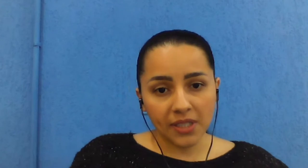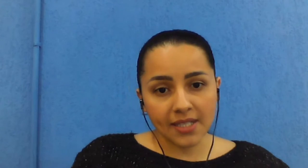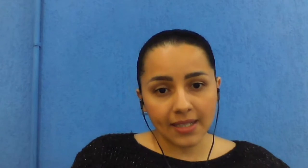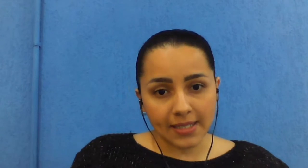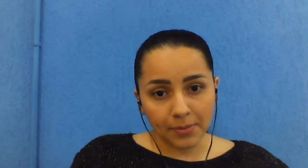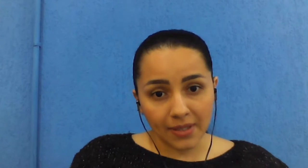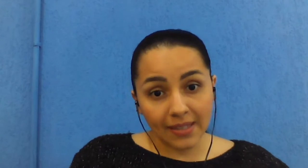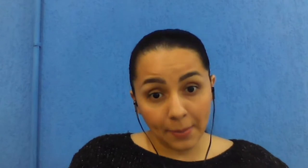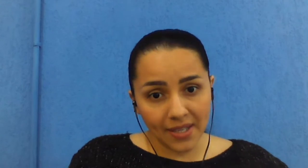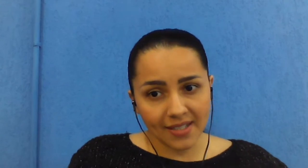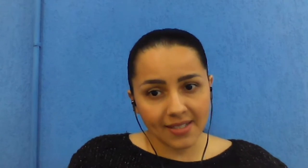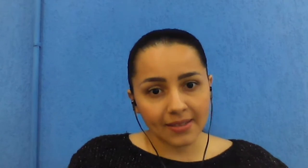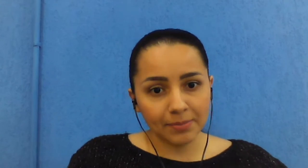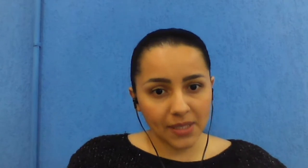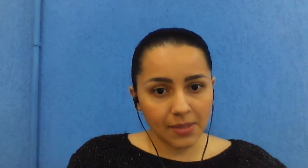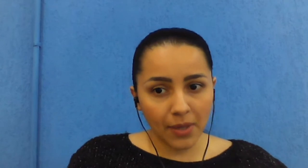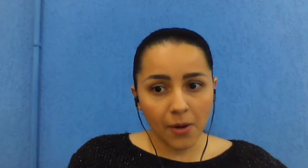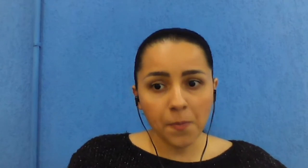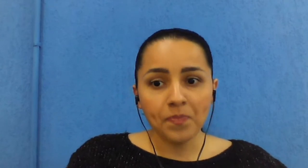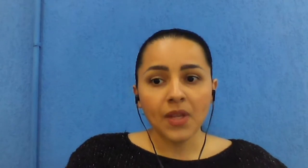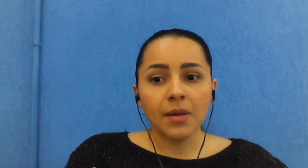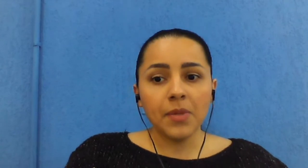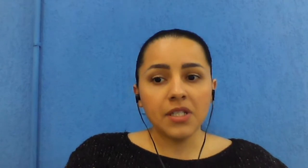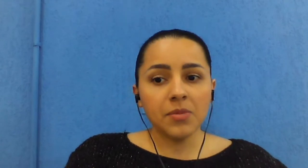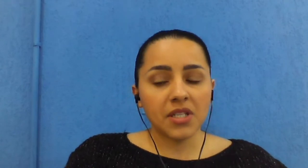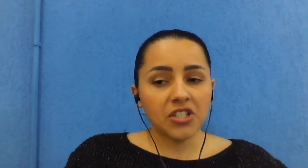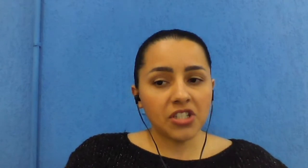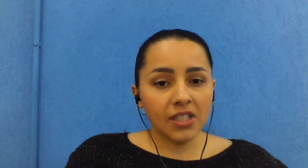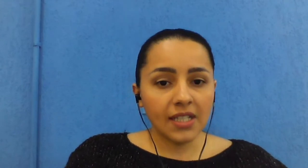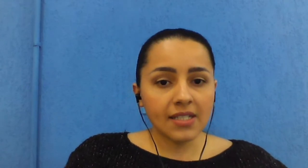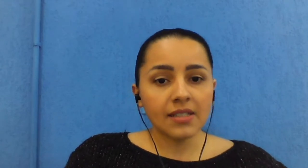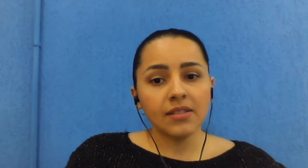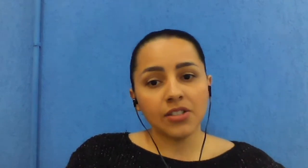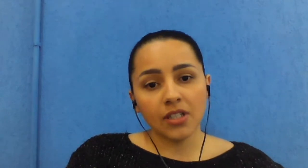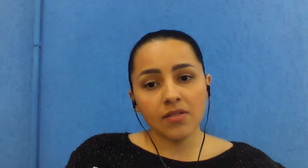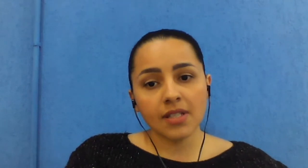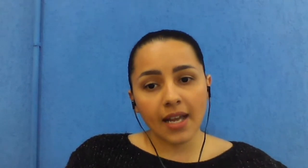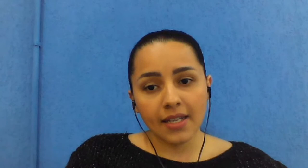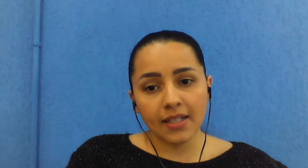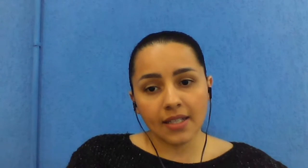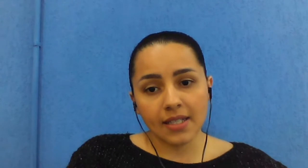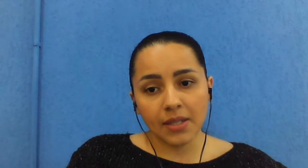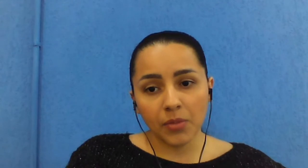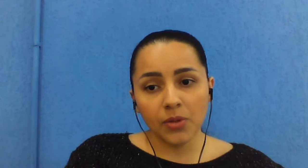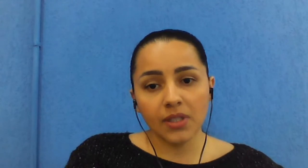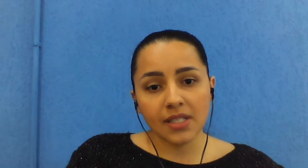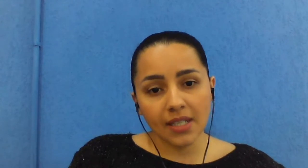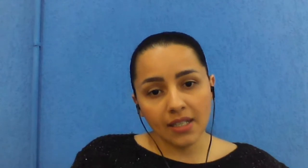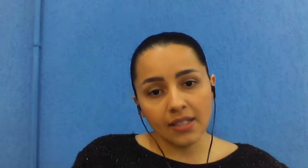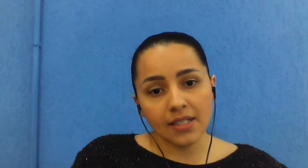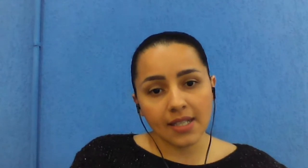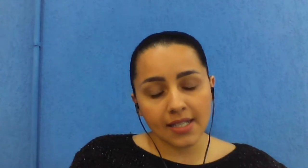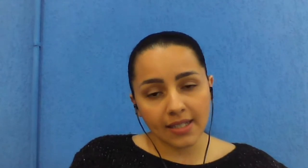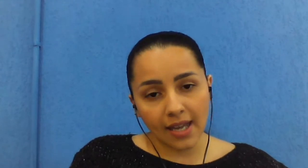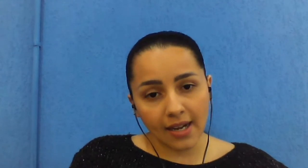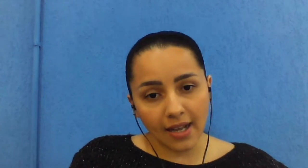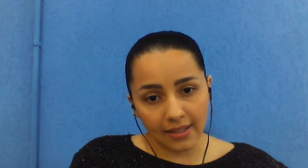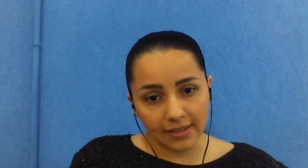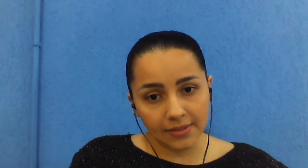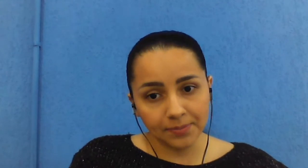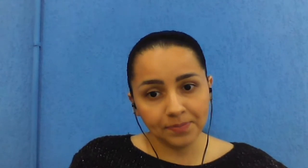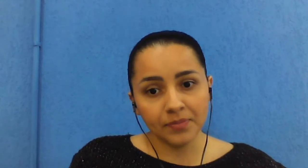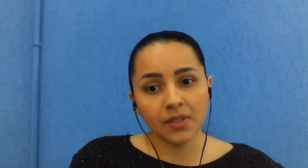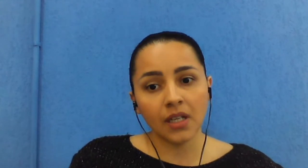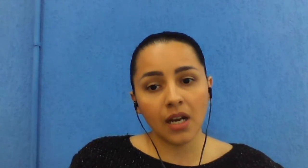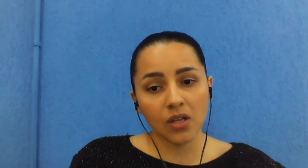Avisamos aos componentes da mesa principal, pedimos a gentileza de não saírem da cerimônia sem antes assinar